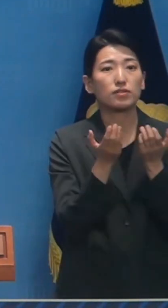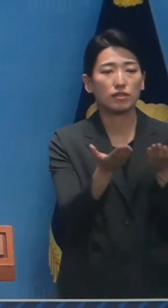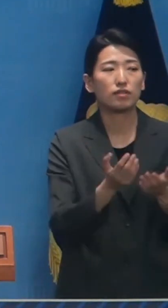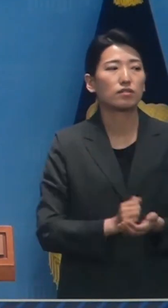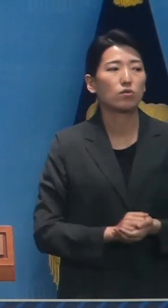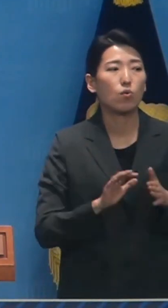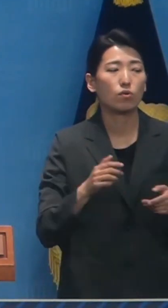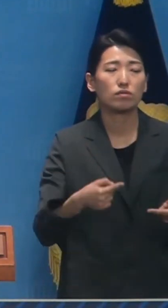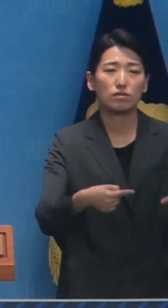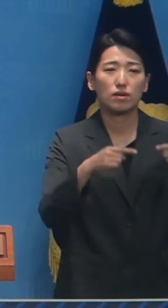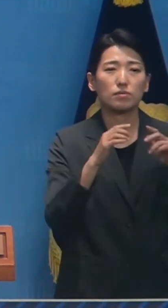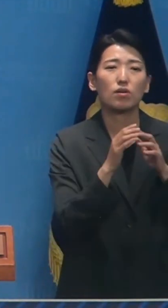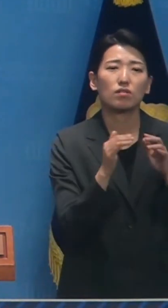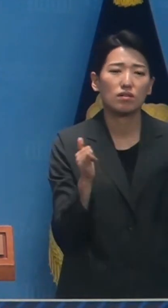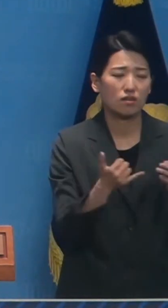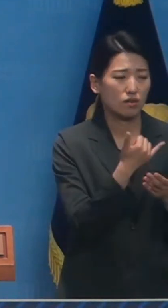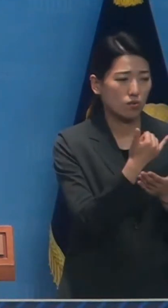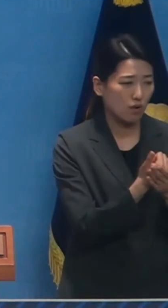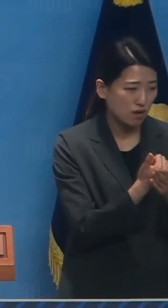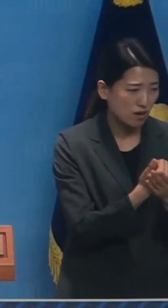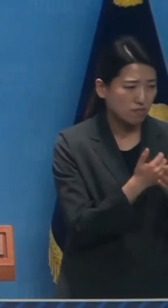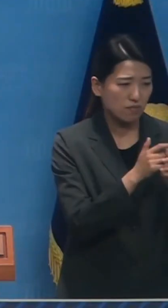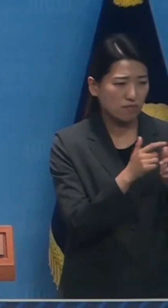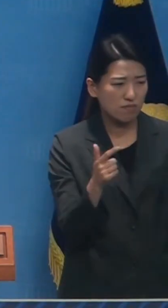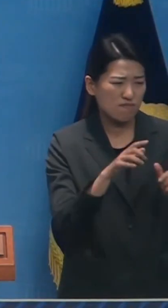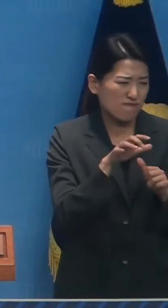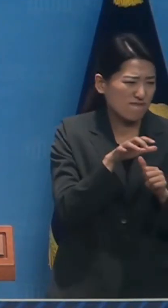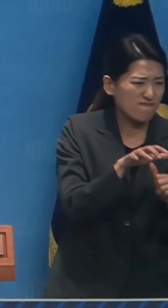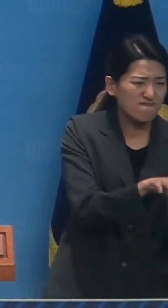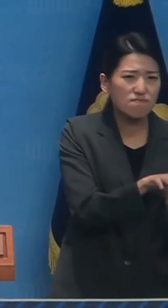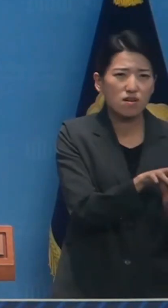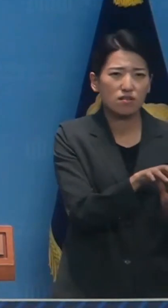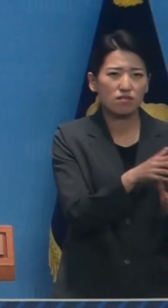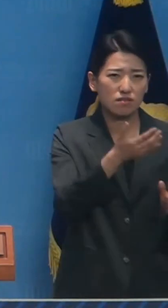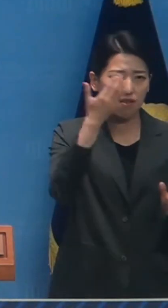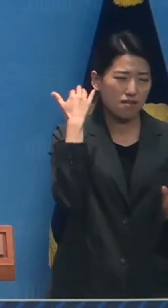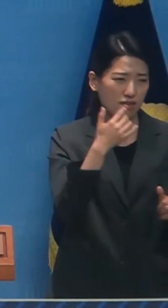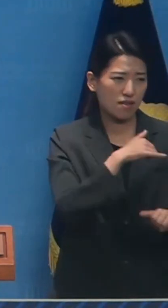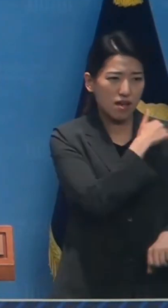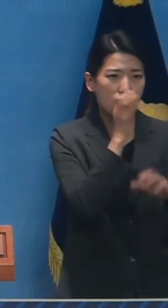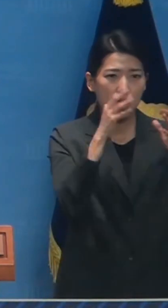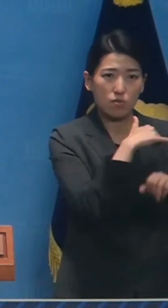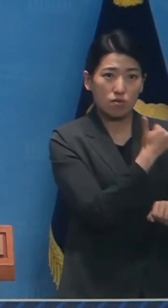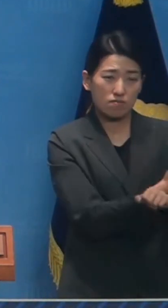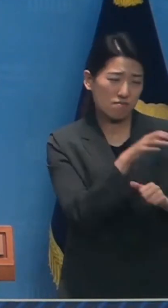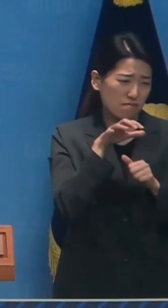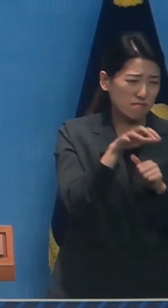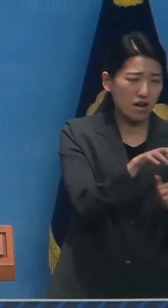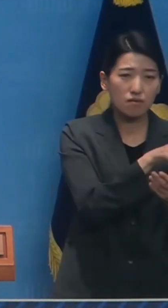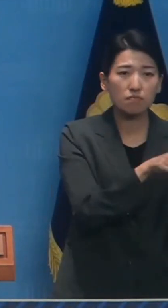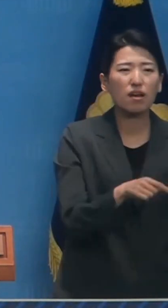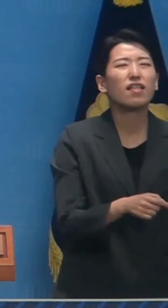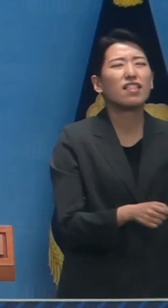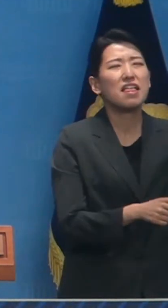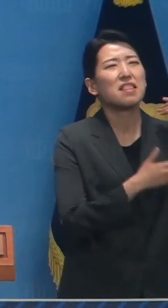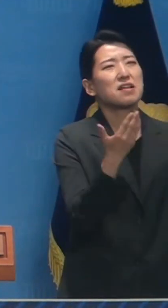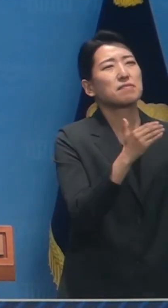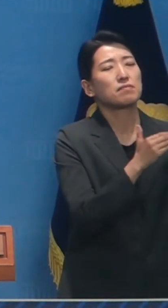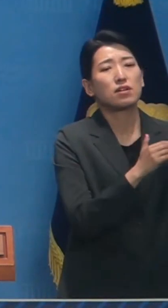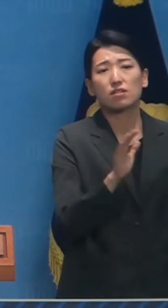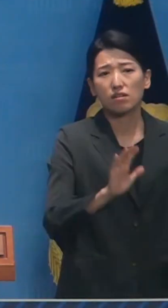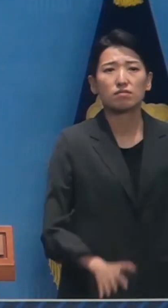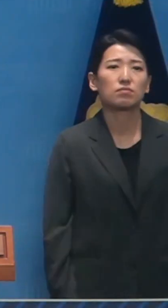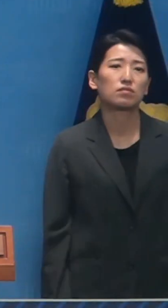자리에 참석해 주신 고아피해 생존자들이 과거의 이야기로만 여러분들은 생각될 것입니다.